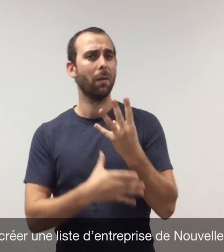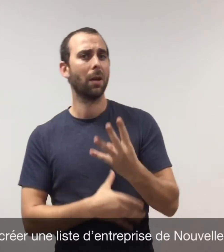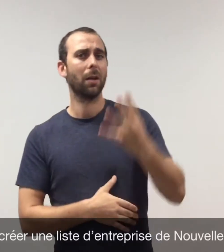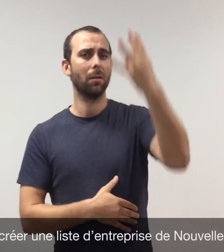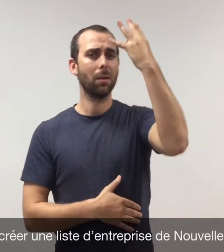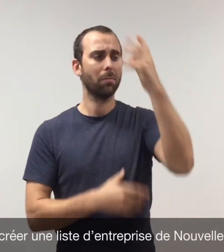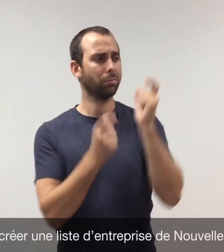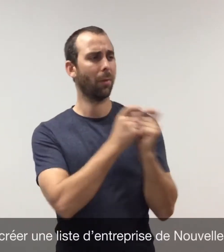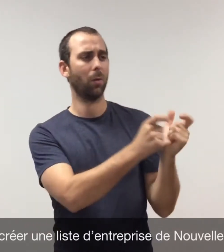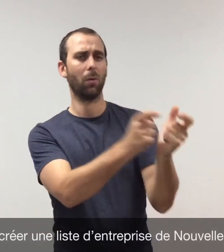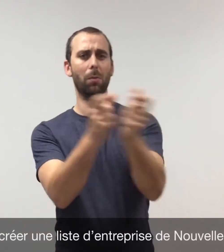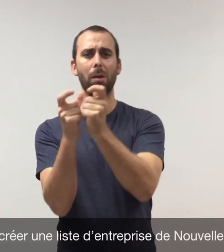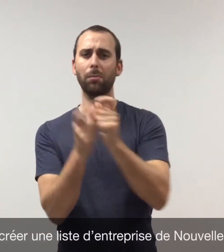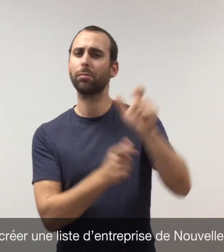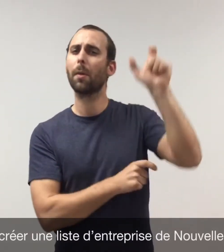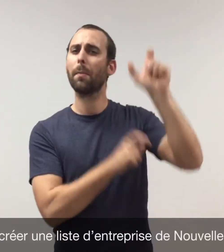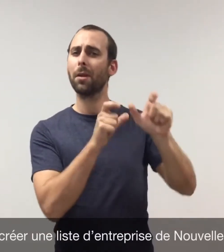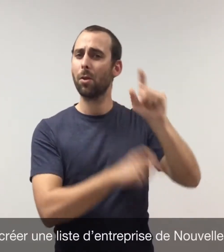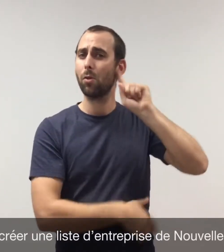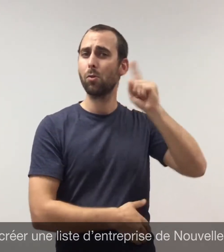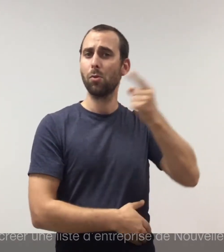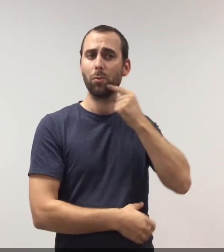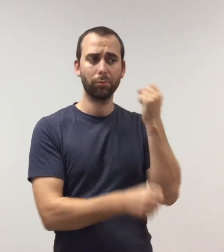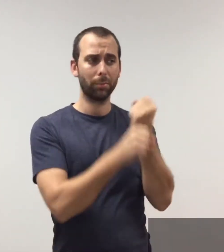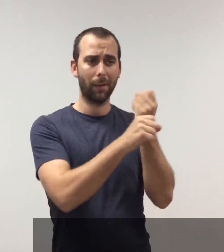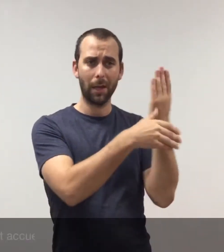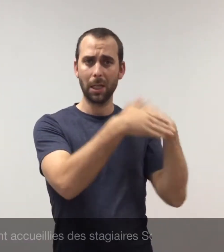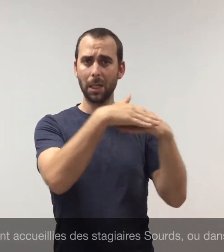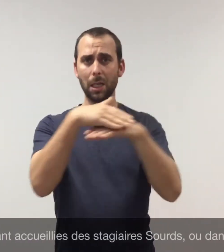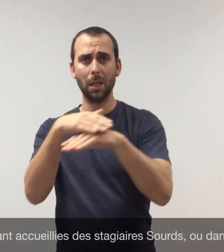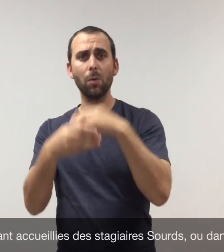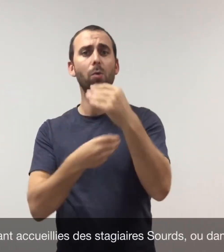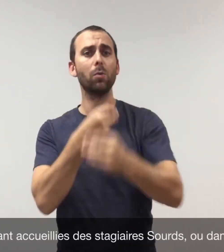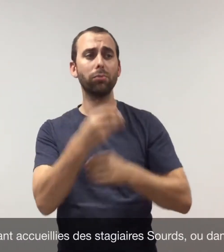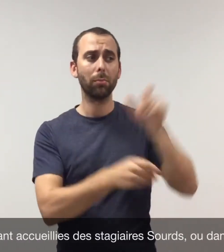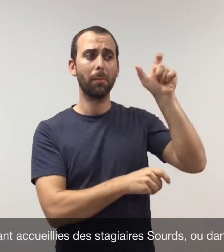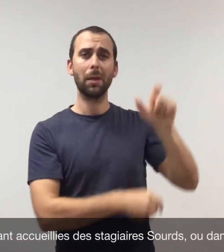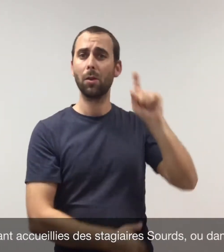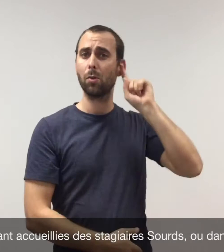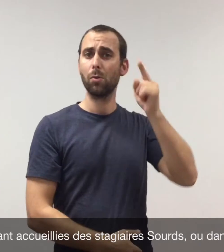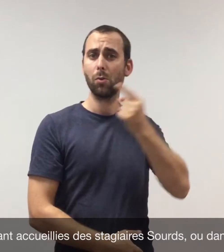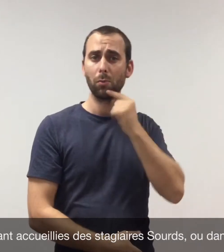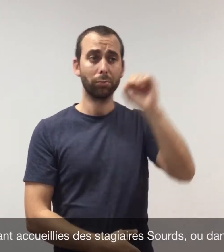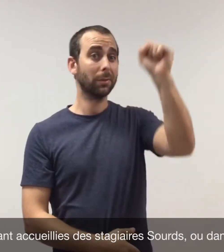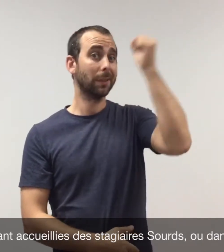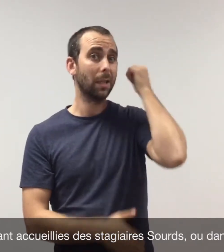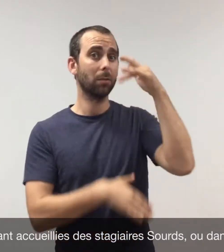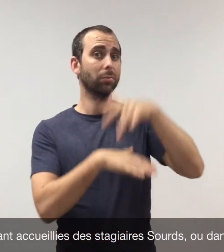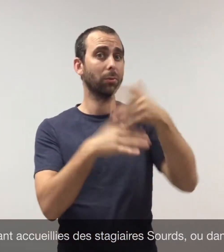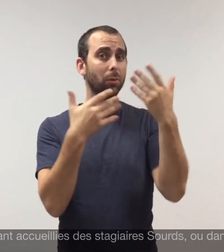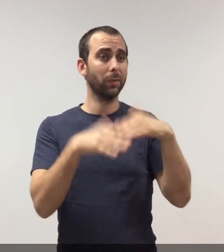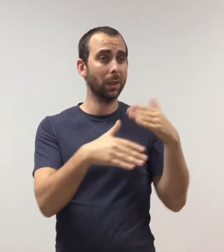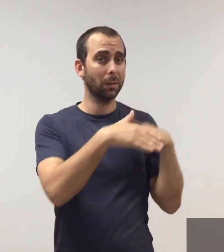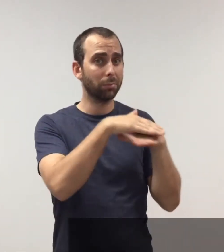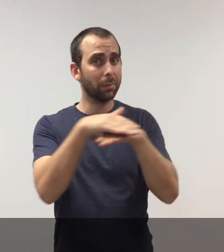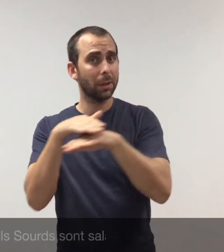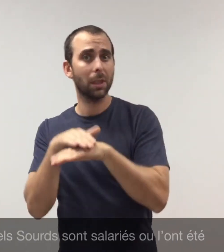L'APS souhaite créer une liste d'entreprises de Nouvelle-Calédonie accueillant ou ayant accueilli des stagiaires sourds ou dans lesquels